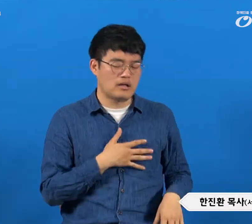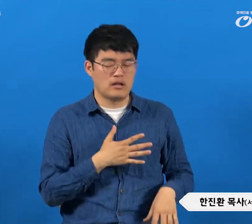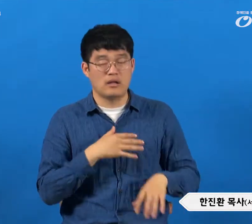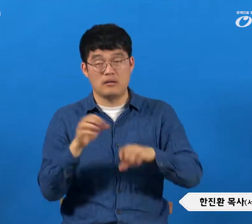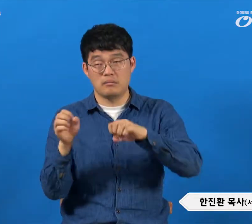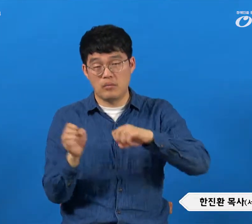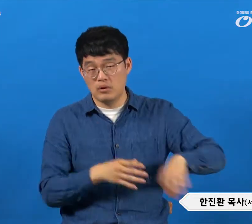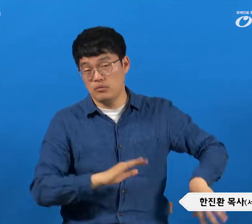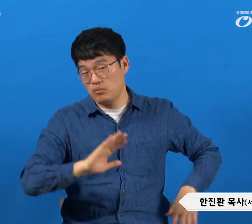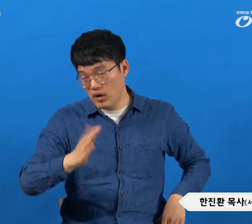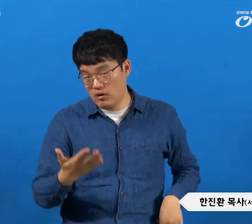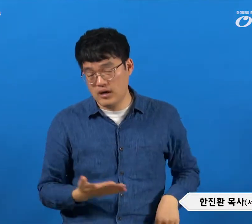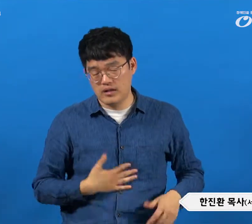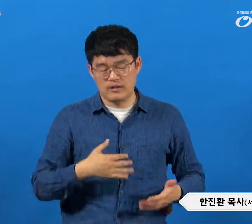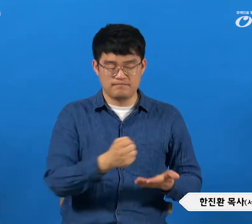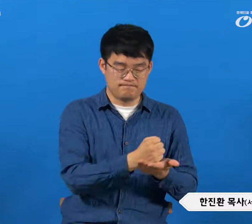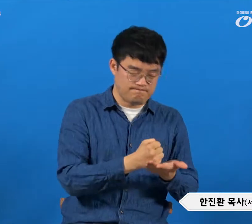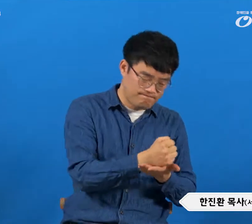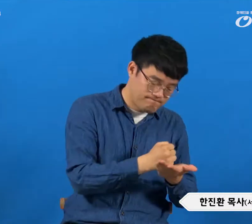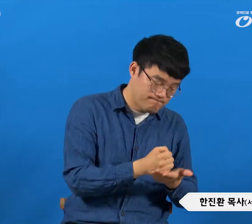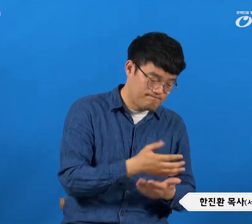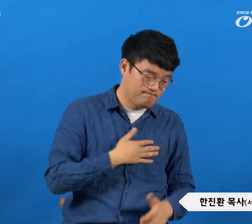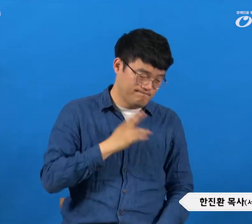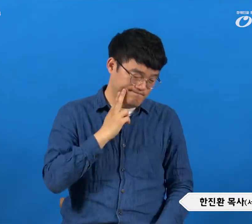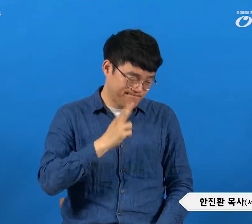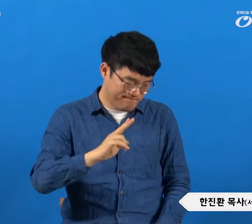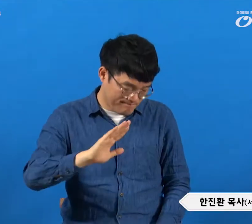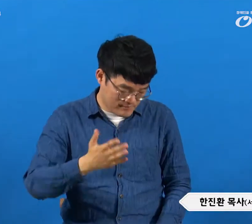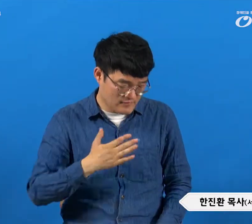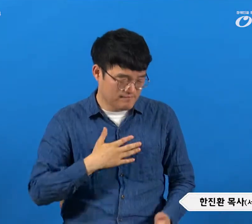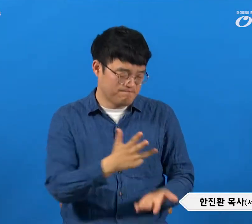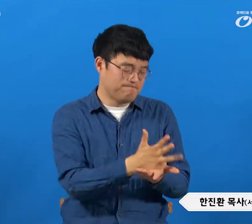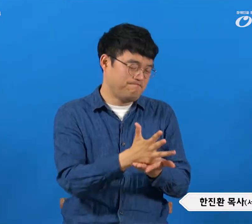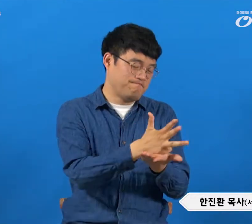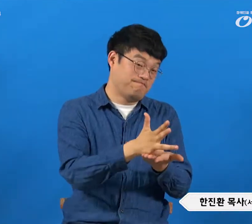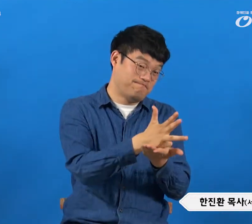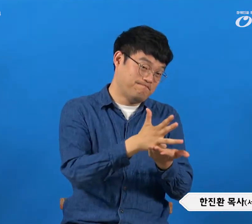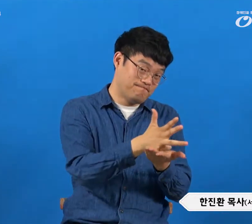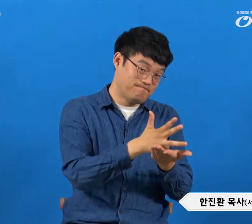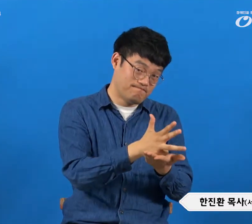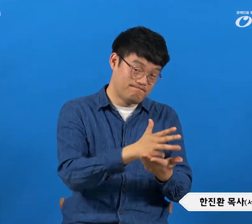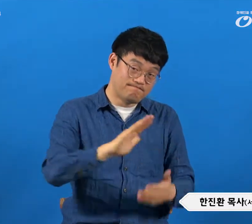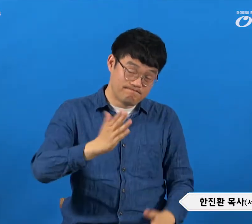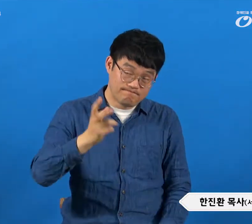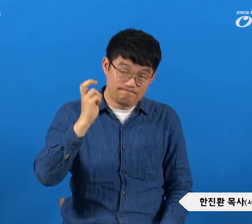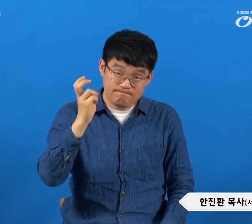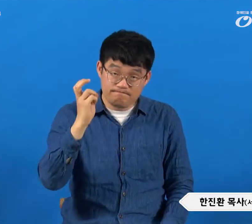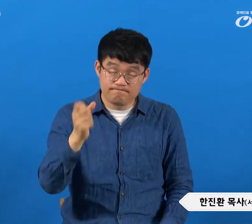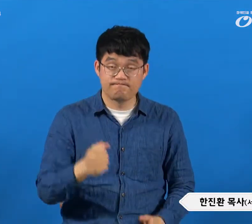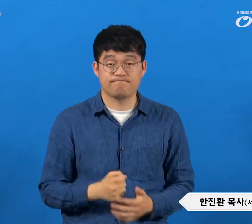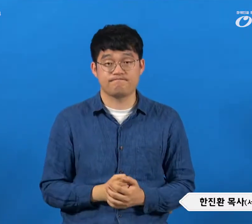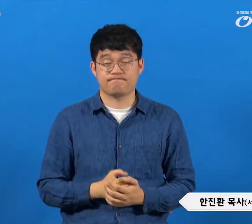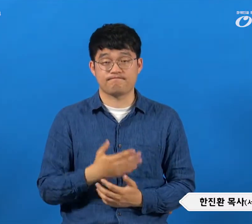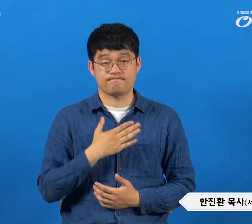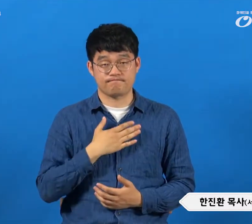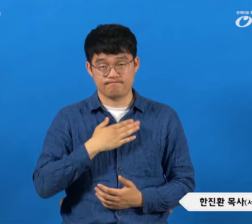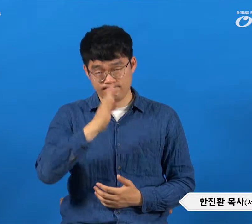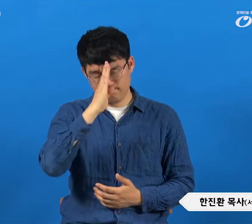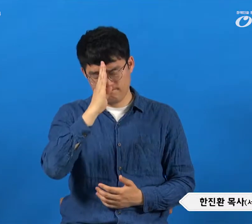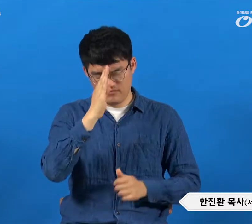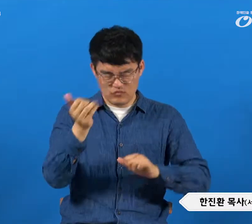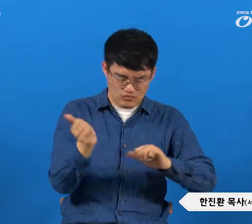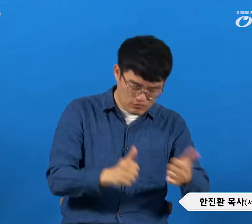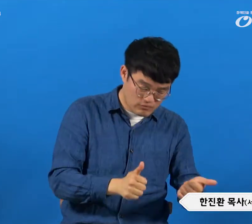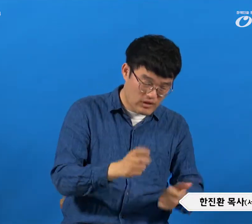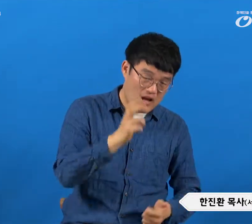운명이야. 나는 비참해질 거야, 그게 사주팔자, 내 팔자야. 나는